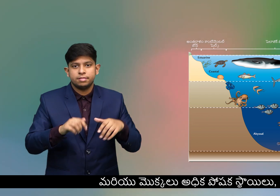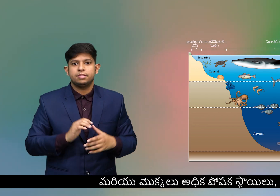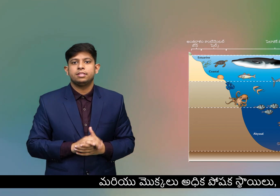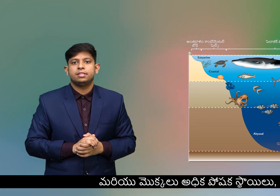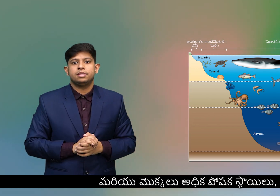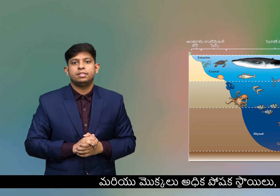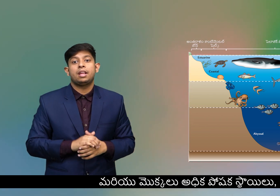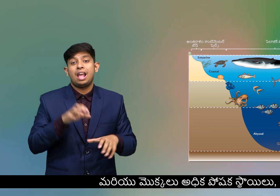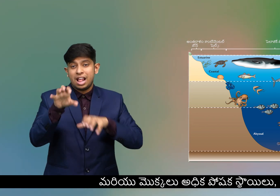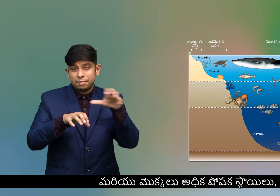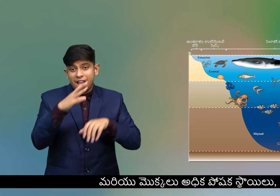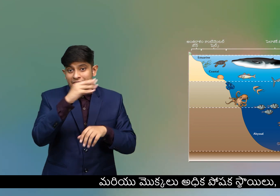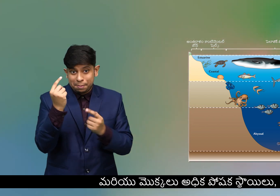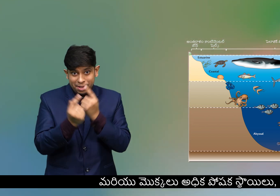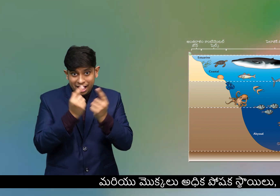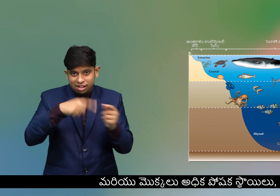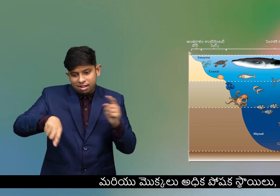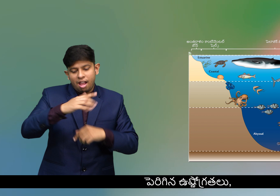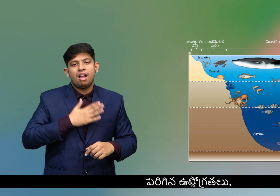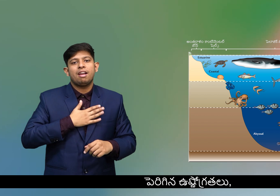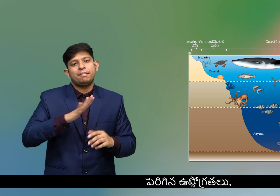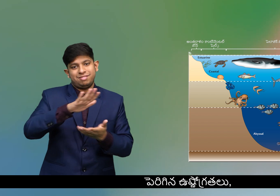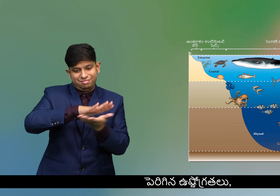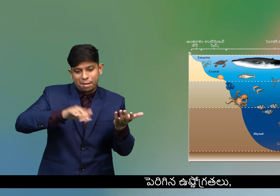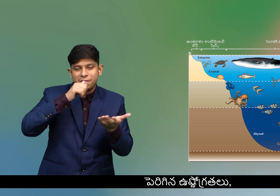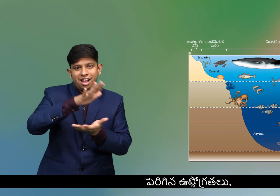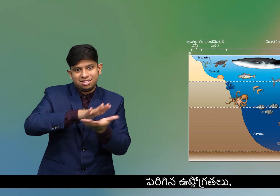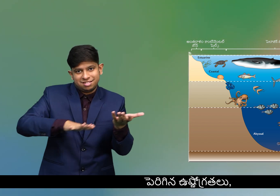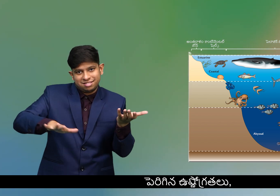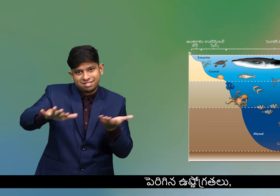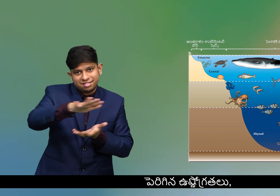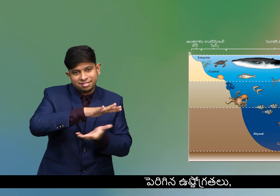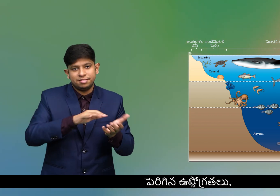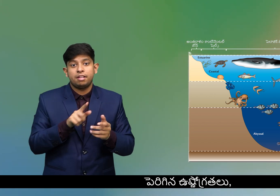మరియు మొక్కలు అధిక పోషక స్థాయిలు, పెరిగిన ఉష్ణోగ్రతలు,